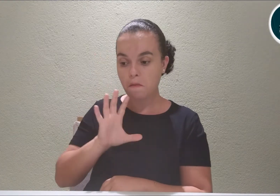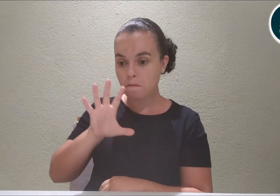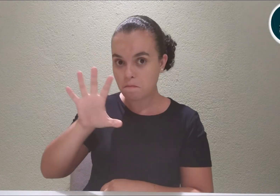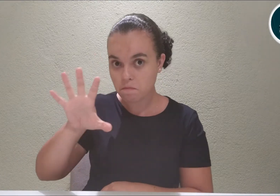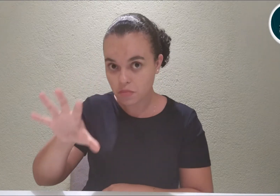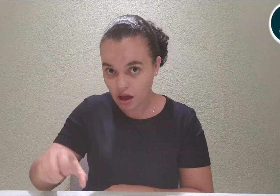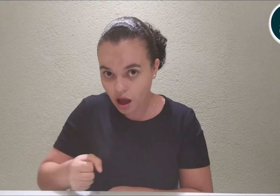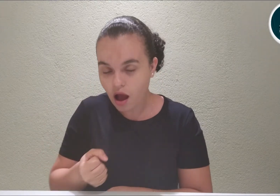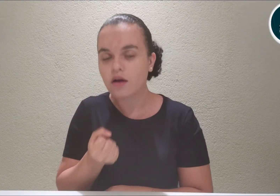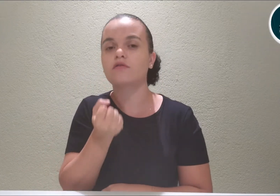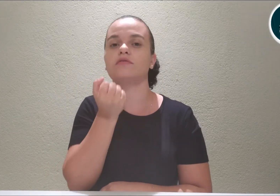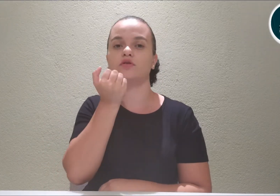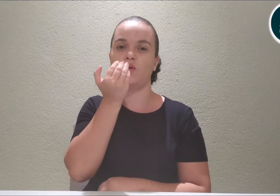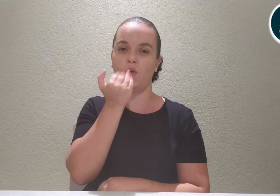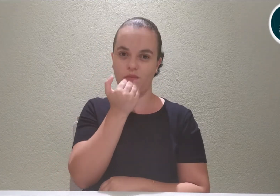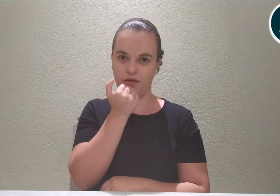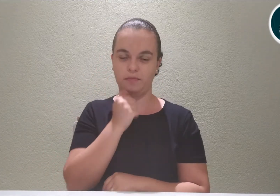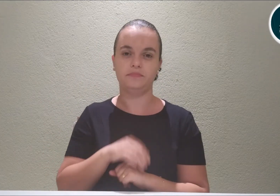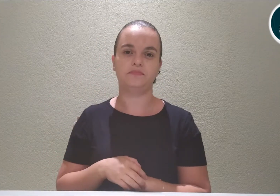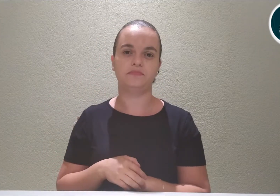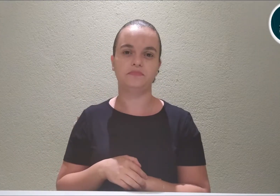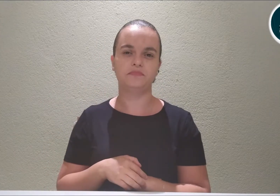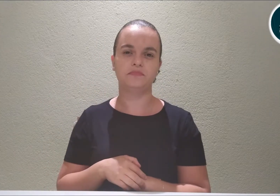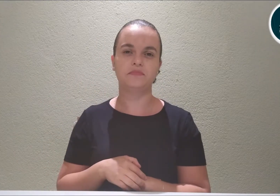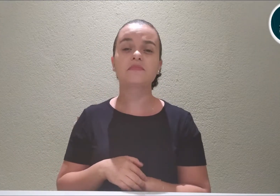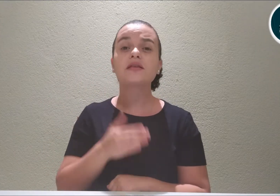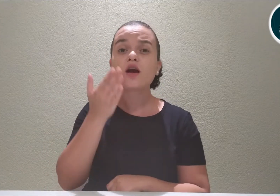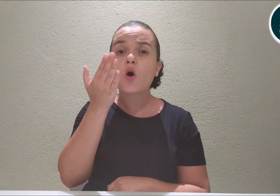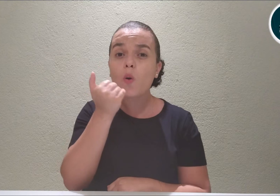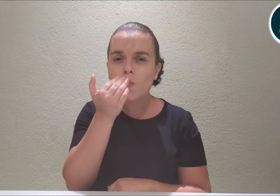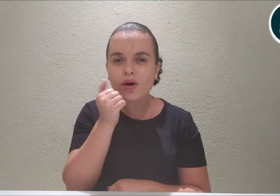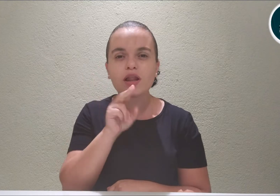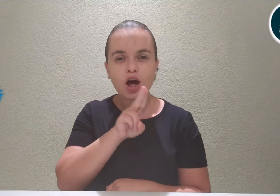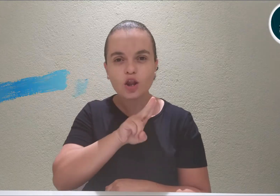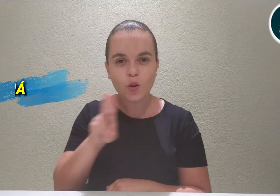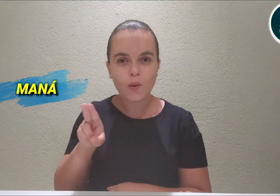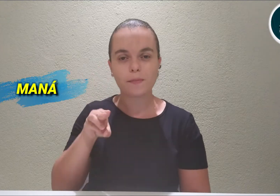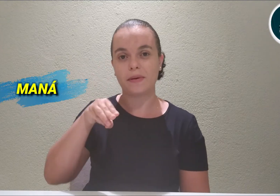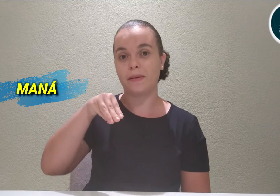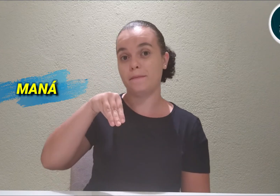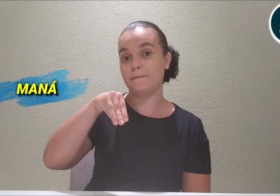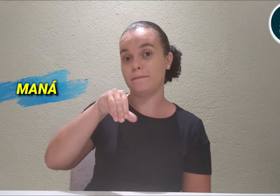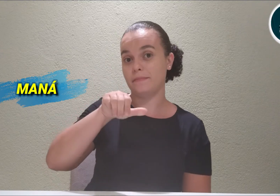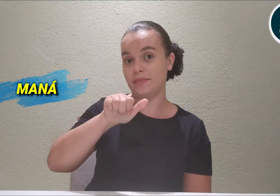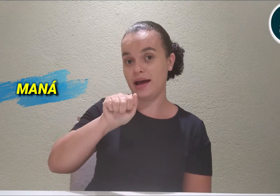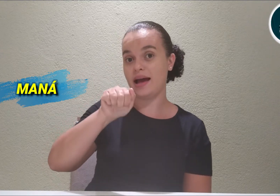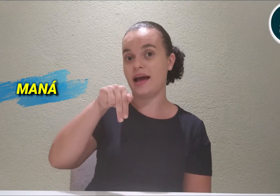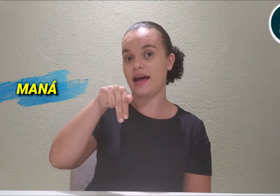As pessoas pegavam e se alimentavam dele. Esse alimento é chamado